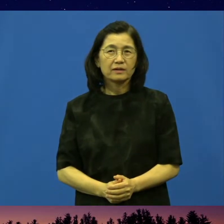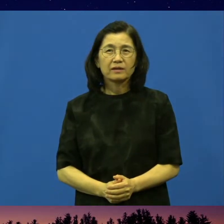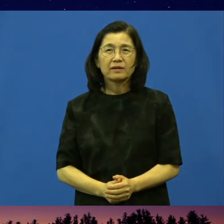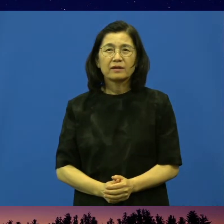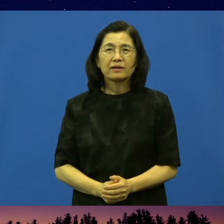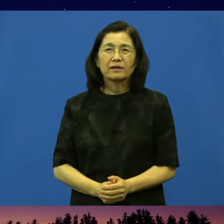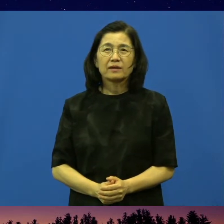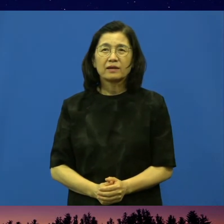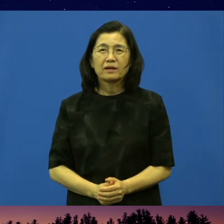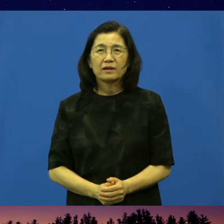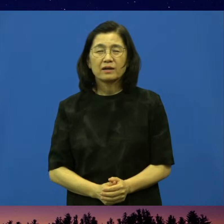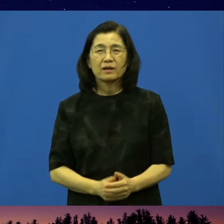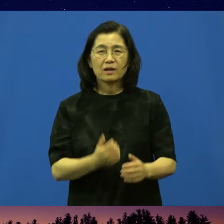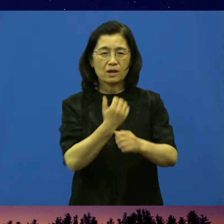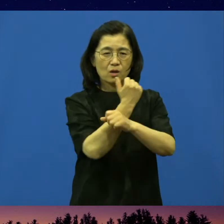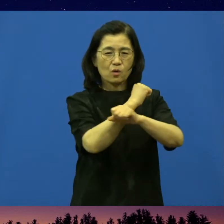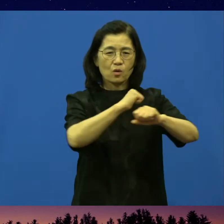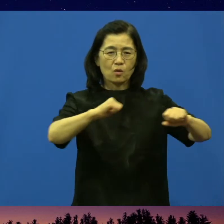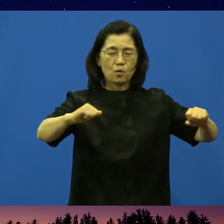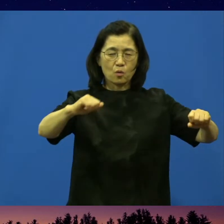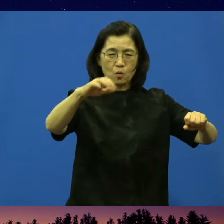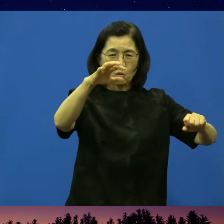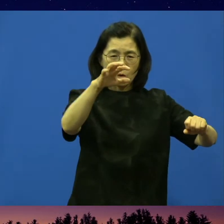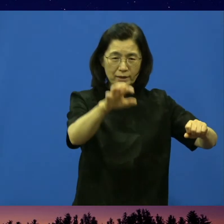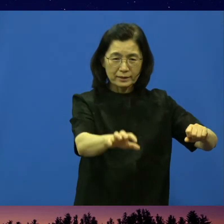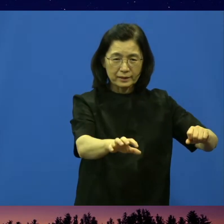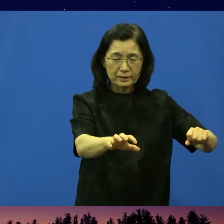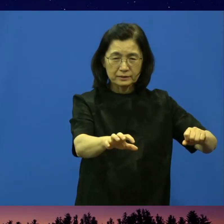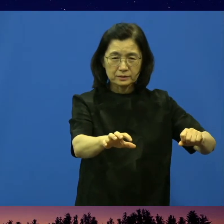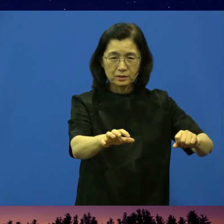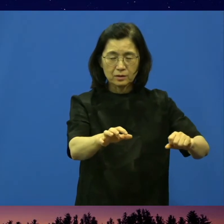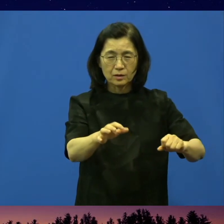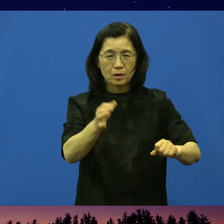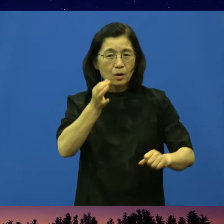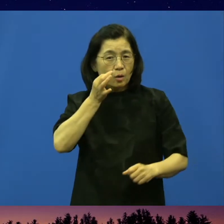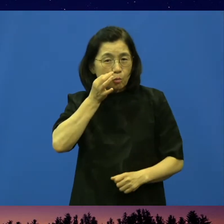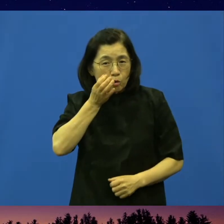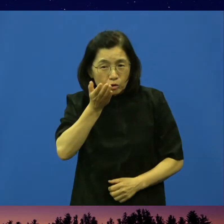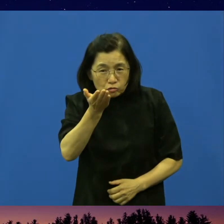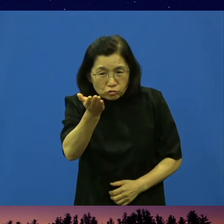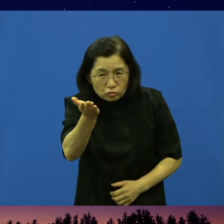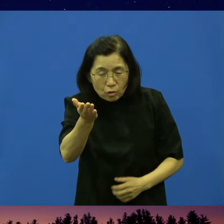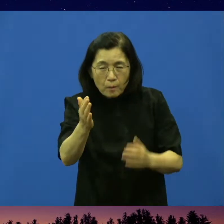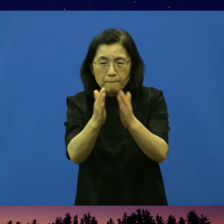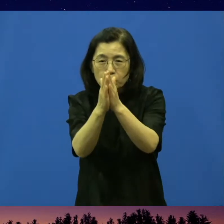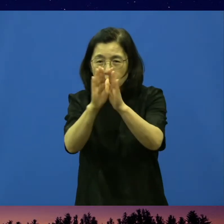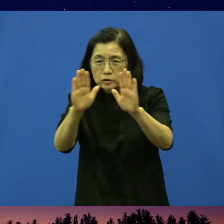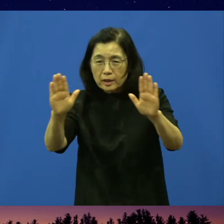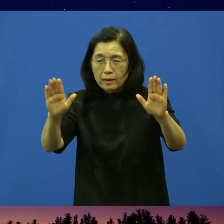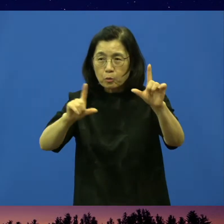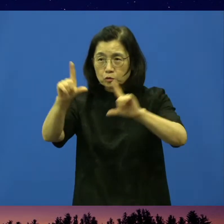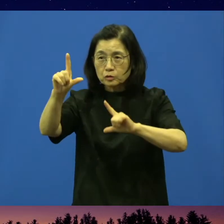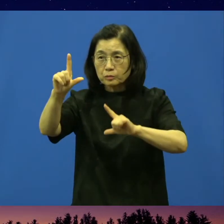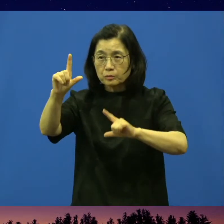그 광야에서 모세가 보인 일관된 모습이 하나 있어요. 하나님께 엎드려요.